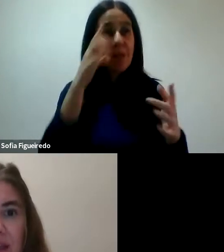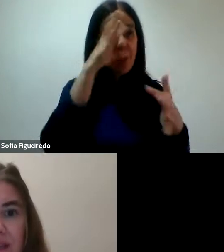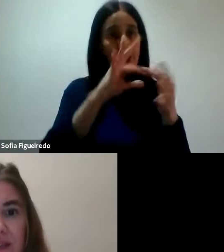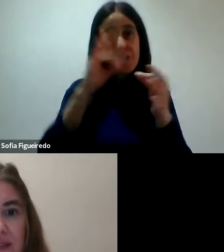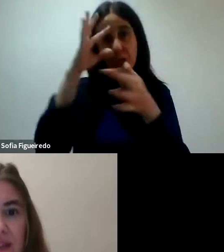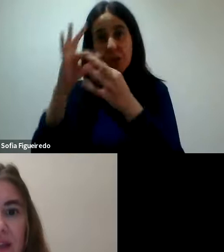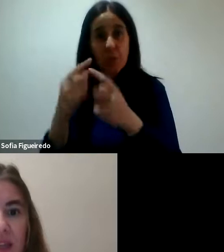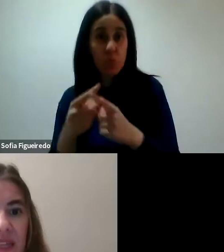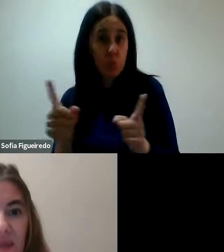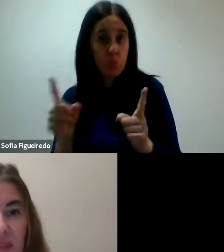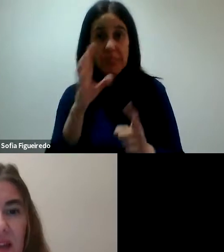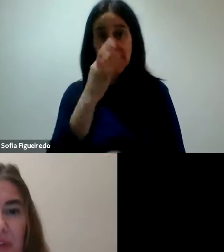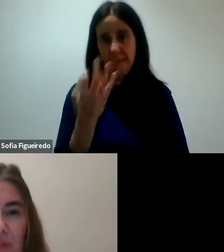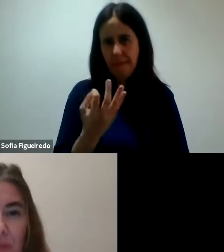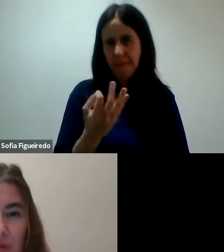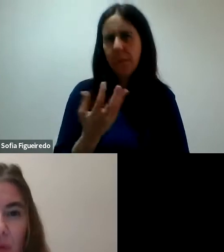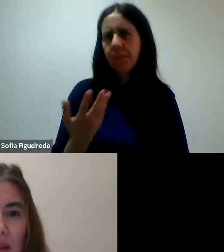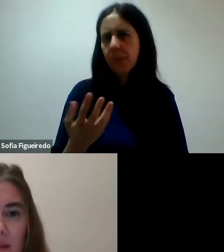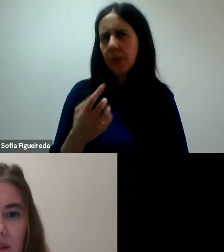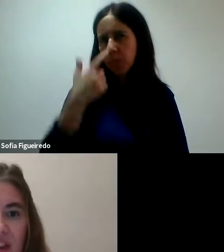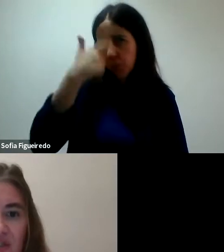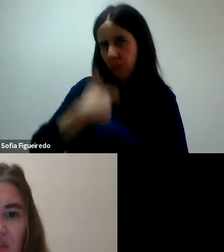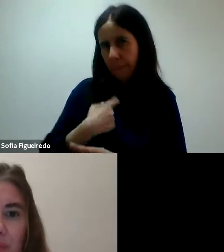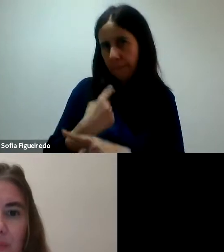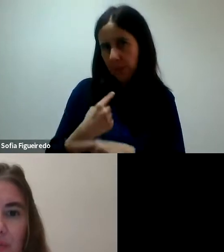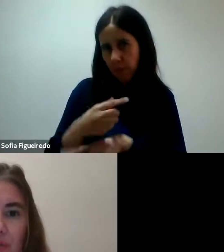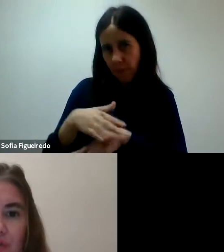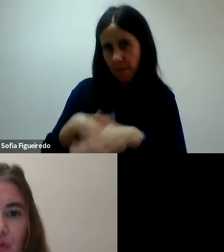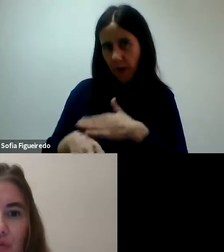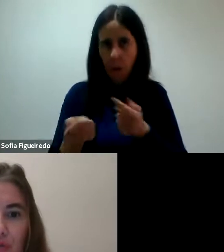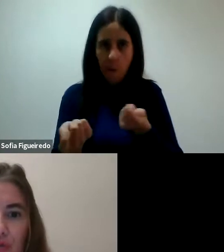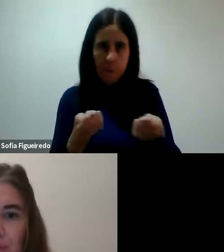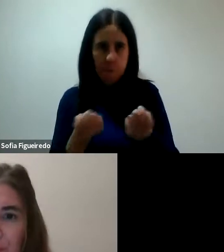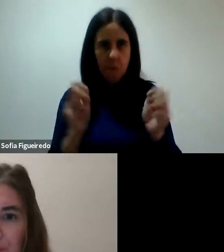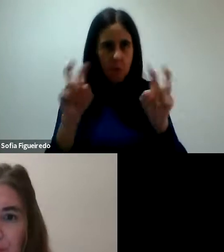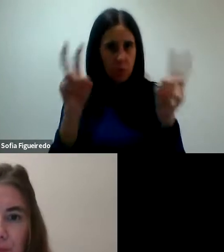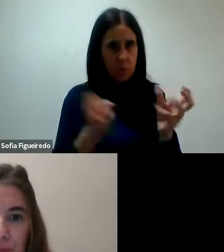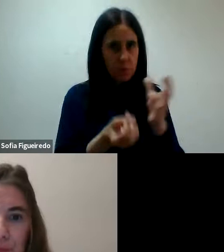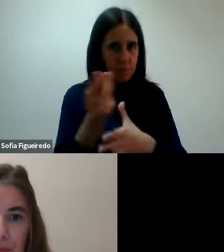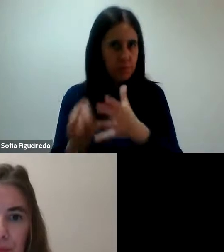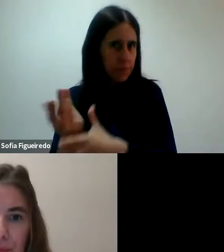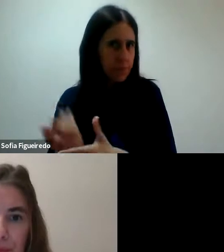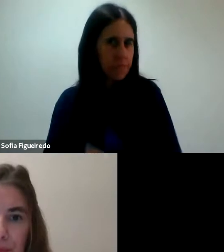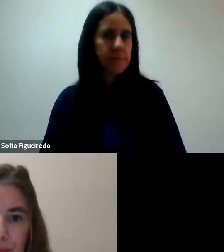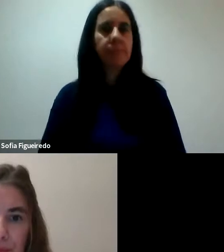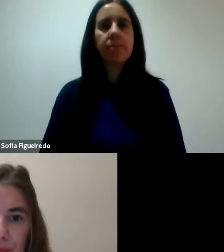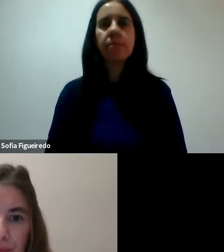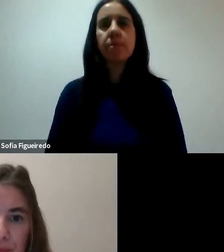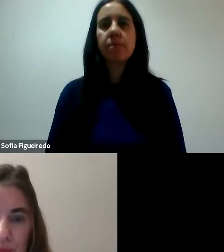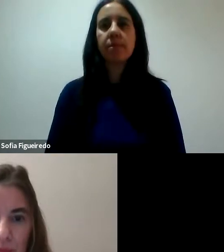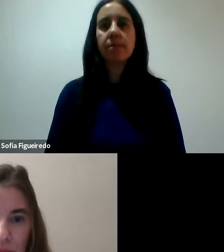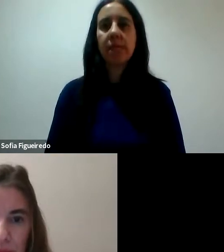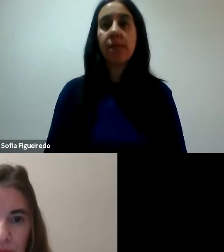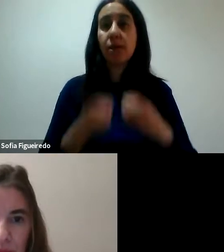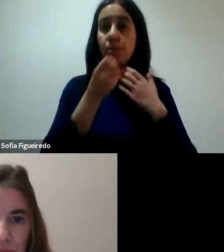diferentes? Se sim, deve ser a mesma pessoa a realizar a gestão e a produção dos conteúdos? Muito bem. Eu,